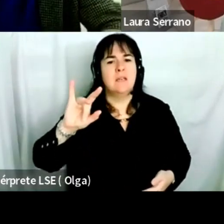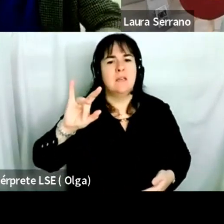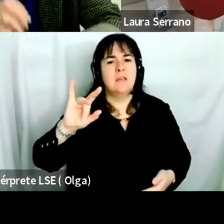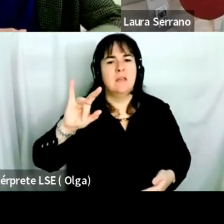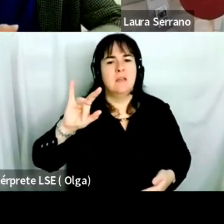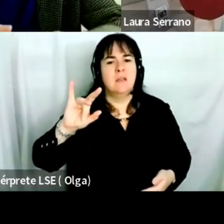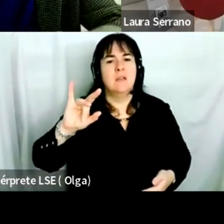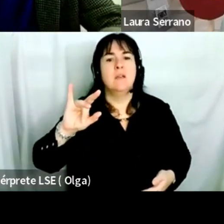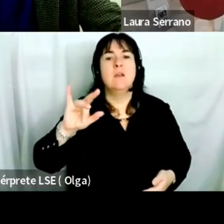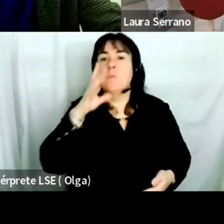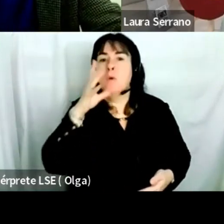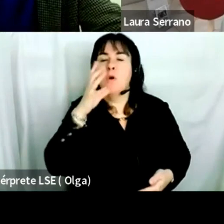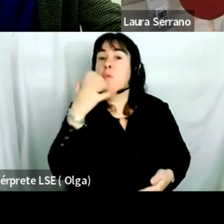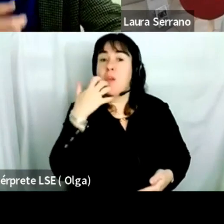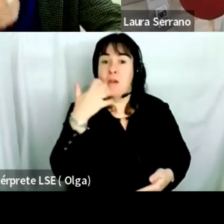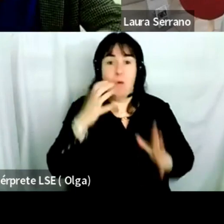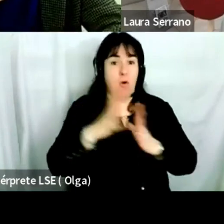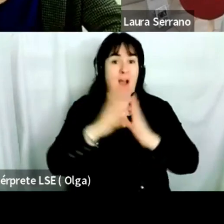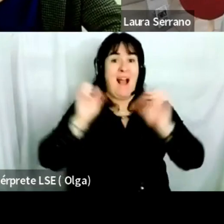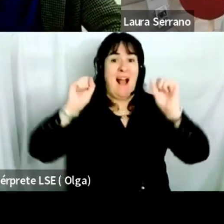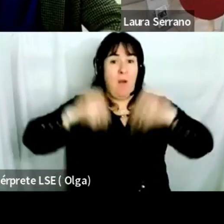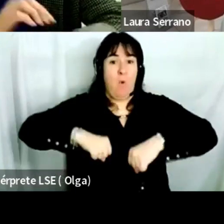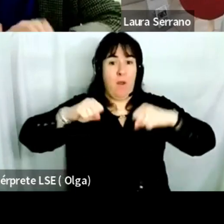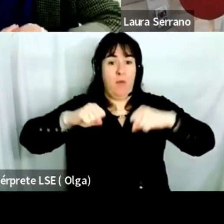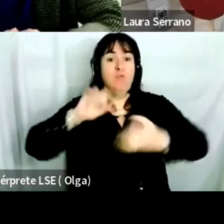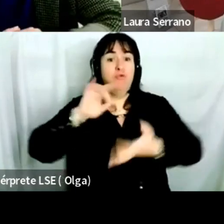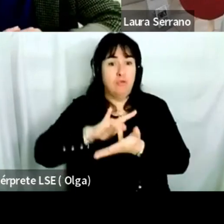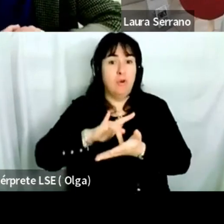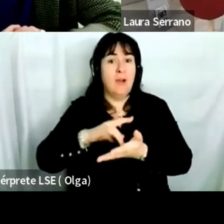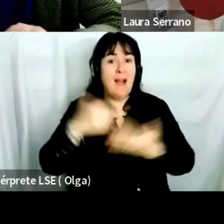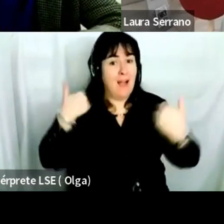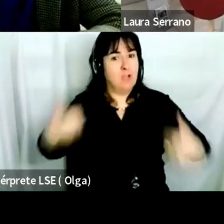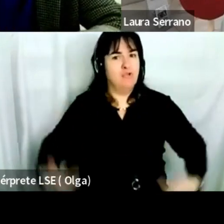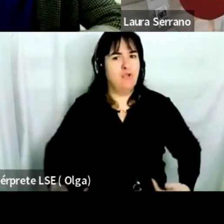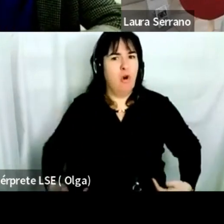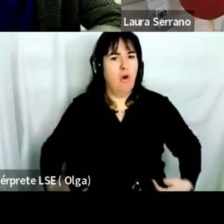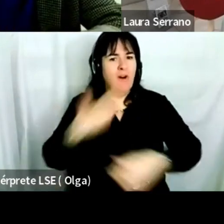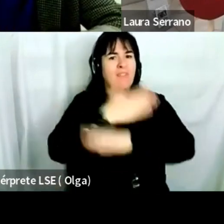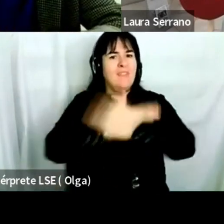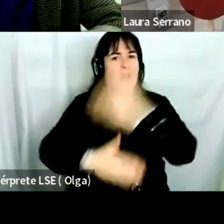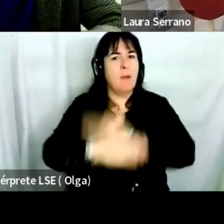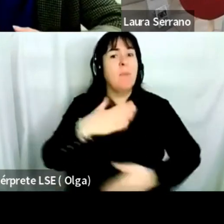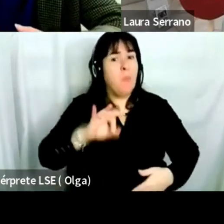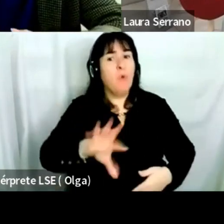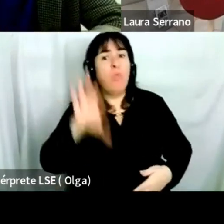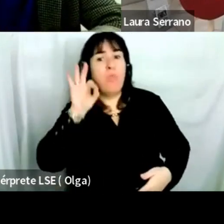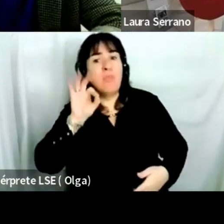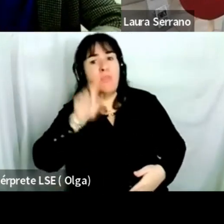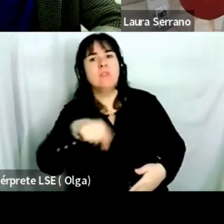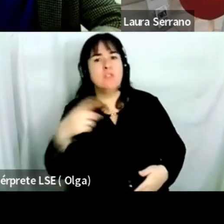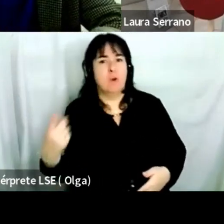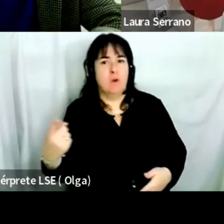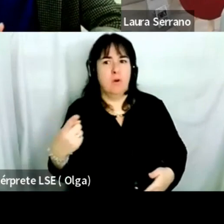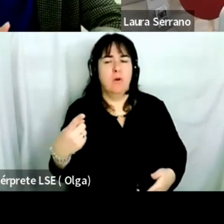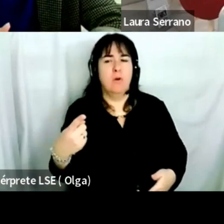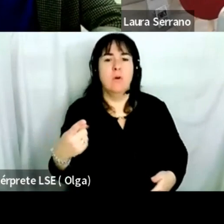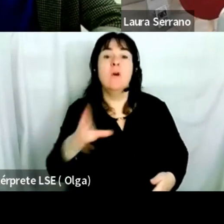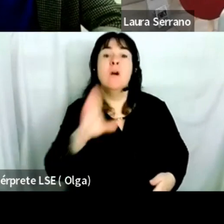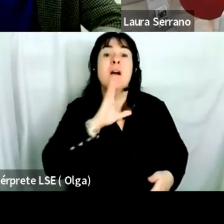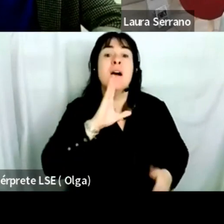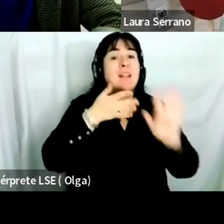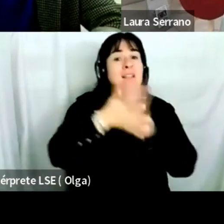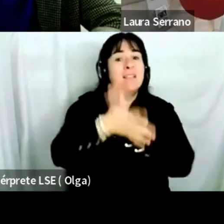acuerdos que podían alcanzar era algo que ellas mismas podían decidir. Como ha indicado